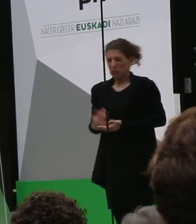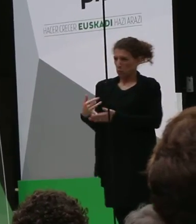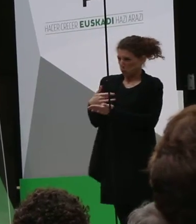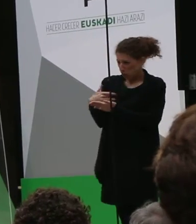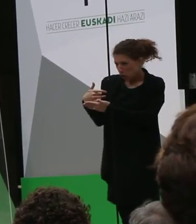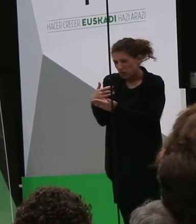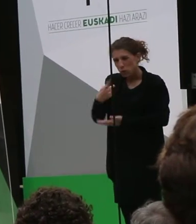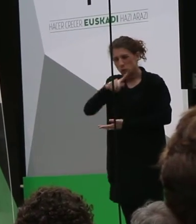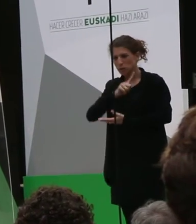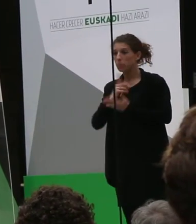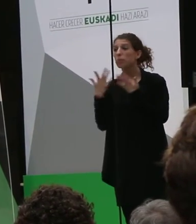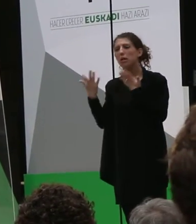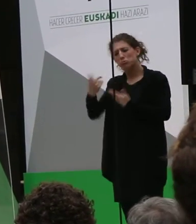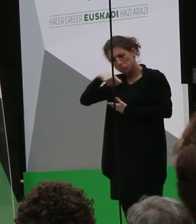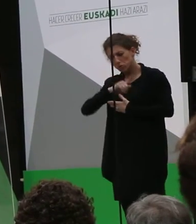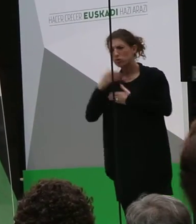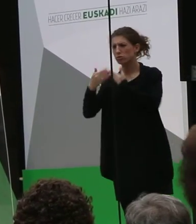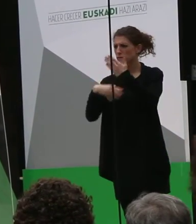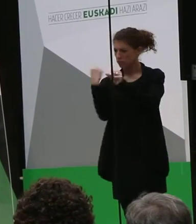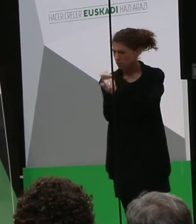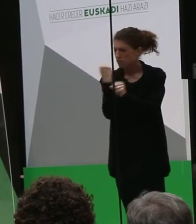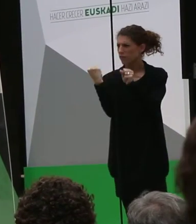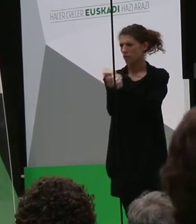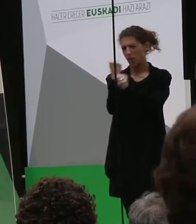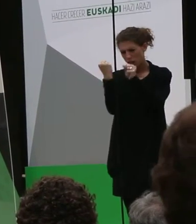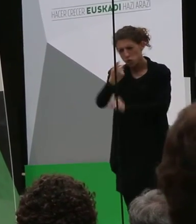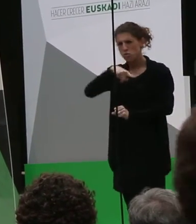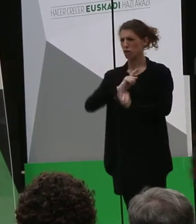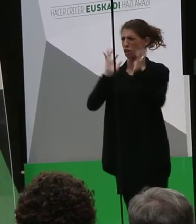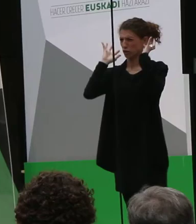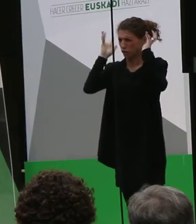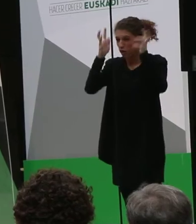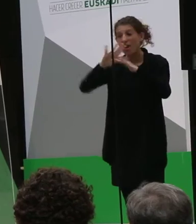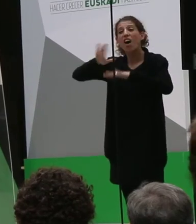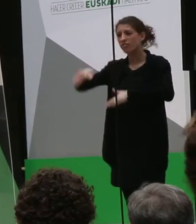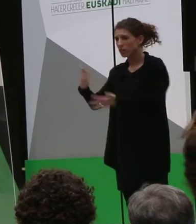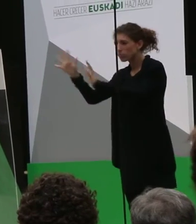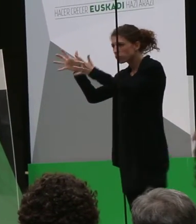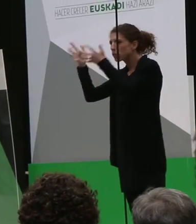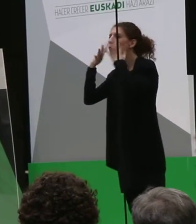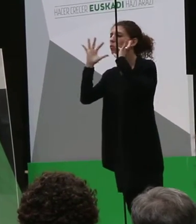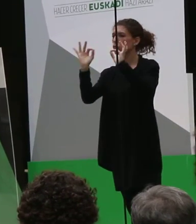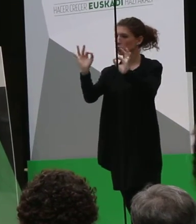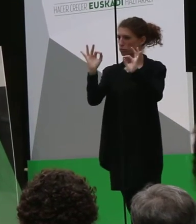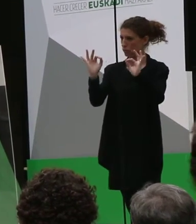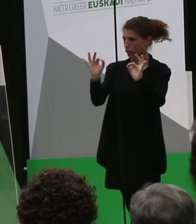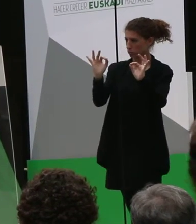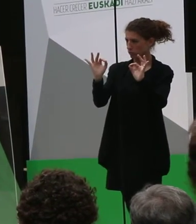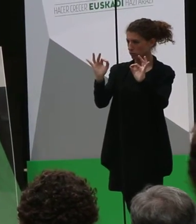egon gara, baina eutzi egin diogu, eta eustea irabaztea da. Baina kontuz, ez